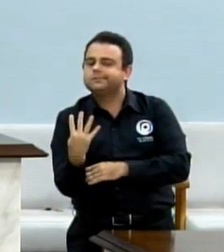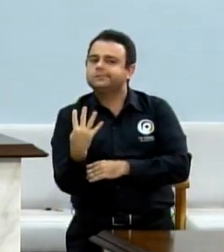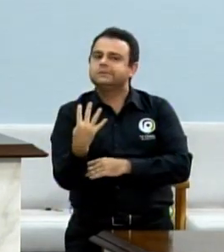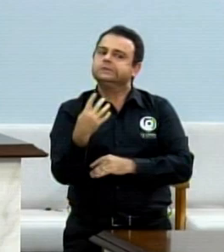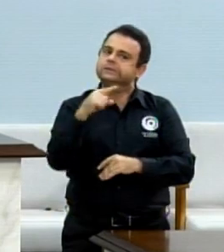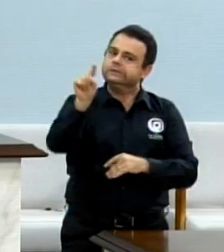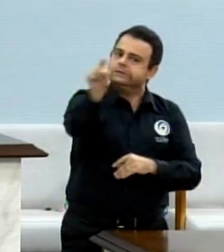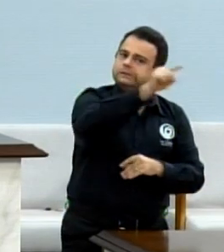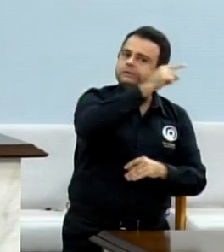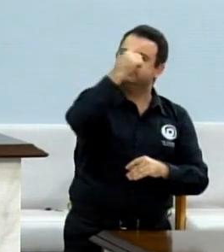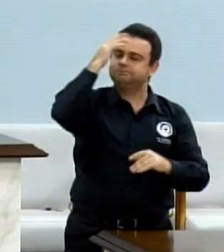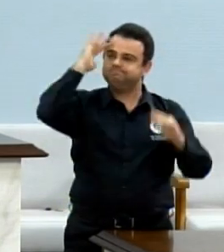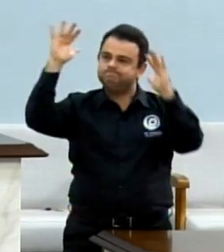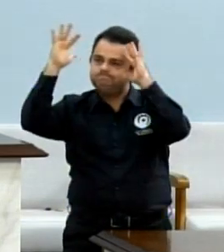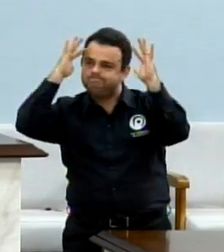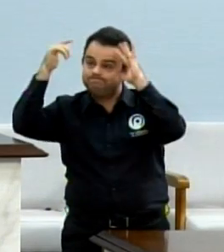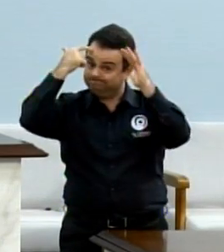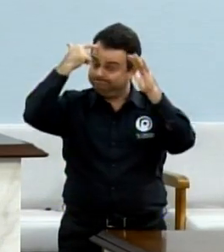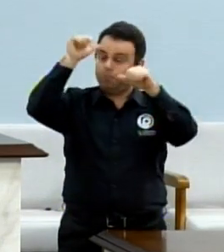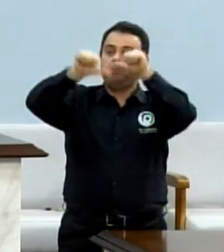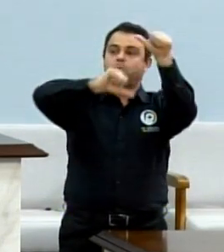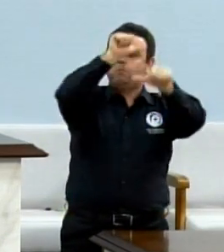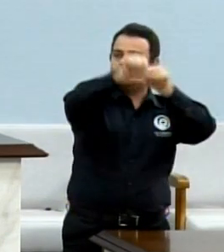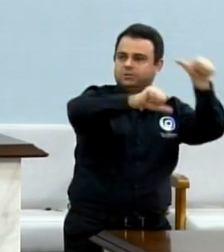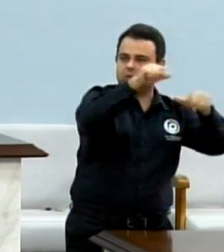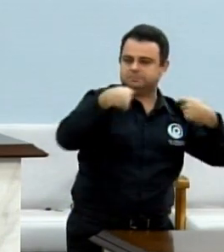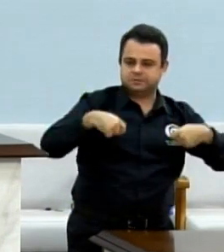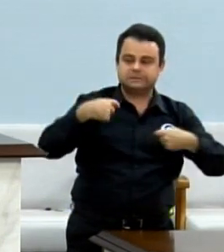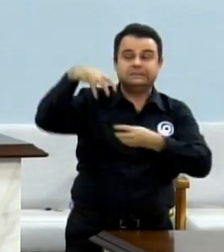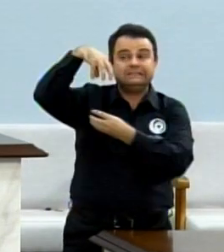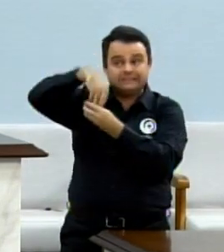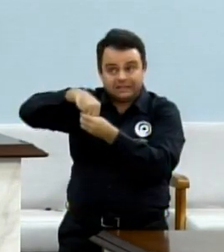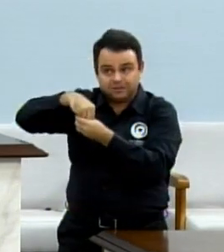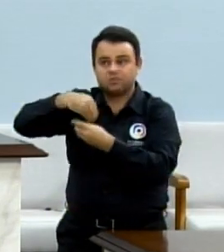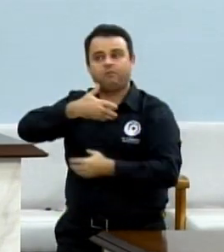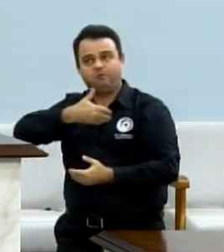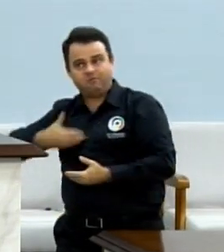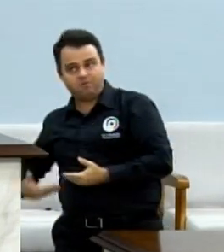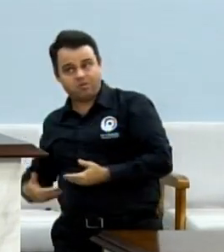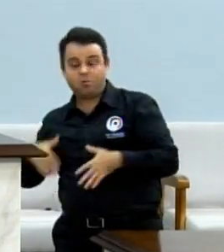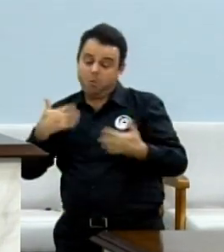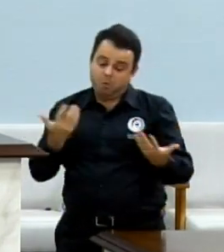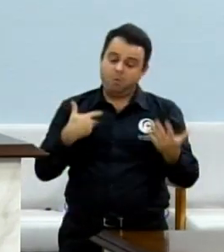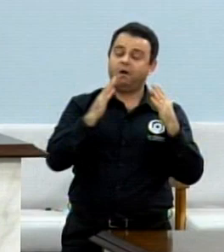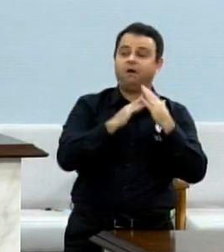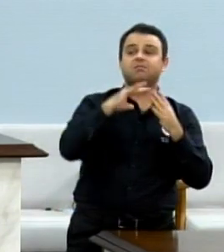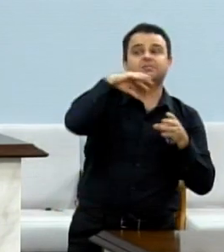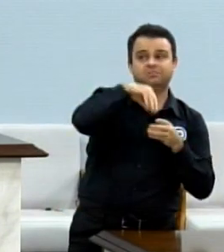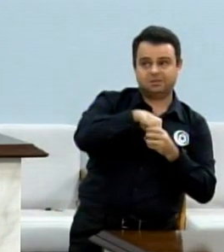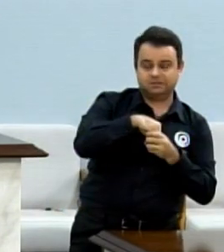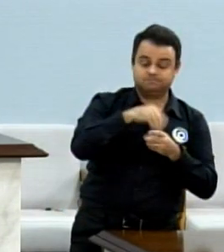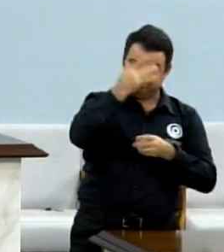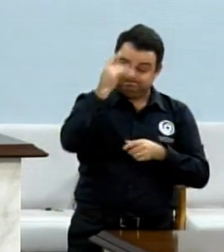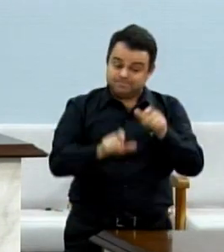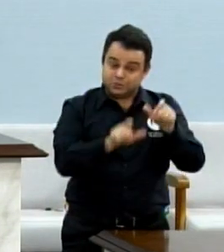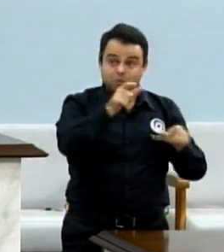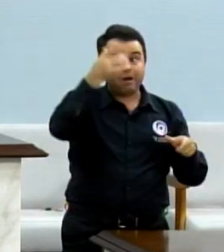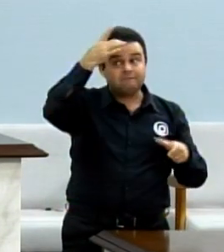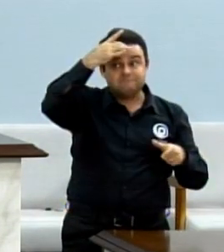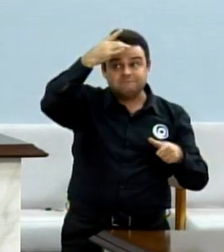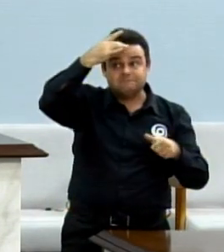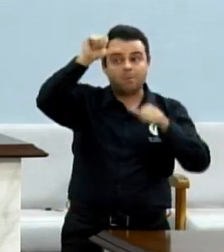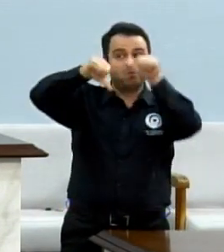um órgão público, de uma entidade pública, de qualquer que seja o lugar, até mesmo dentro da nossa casa, a gente muda a cultura, a gente consegue mudar